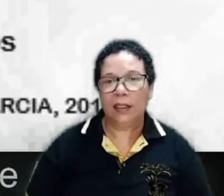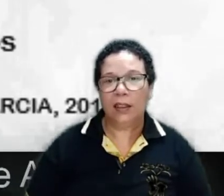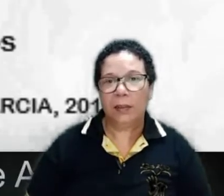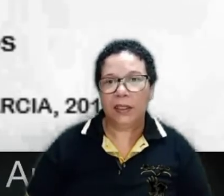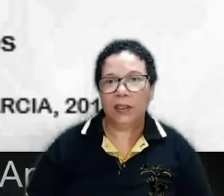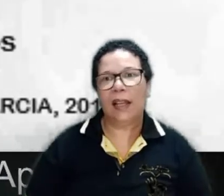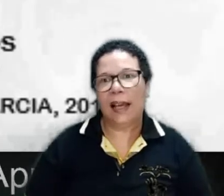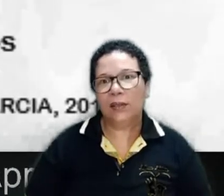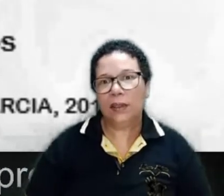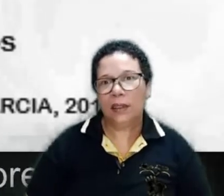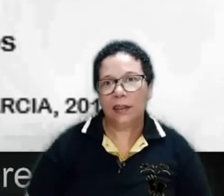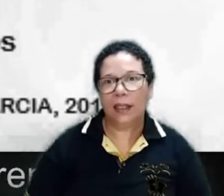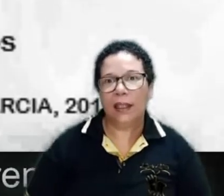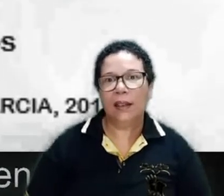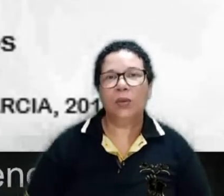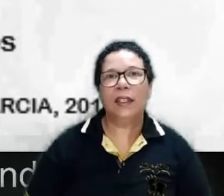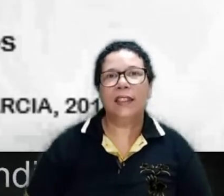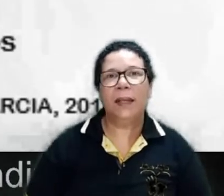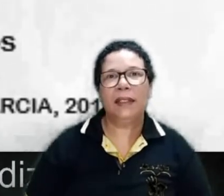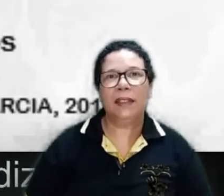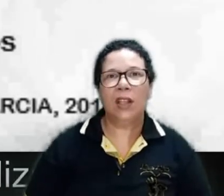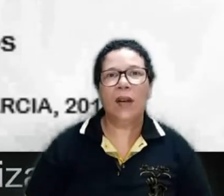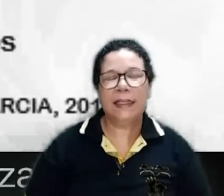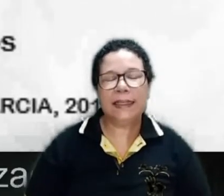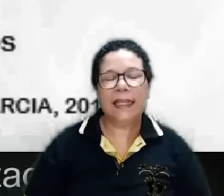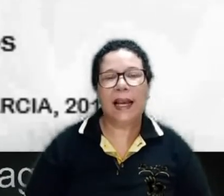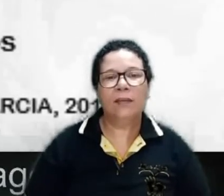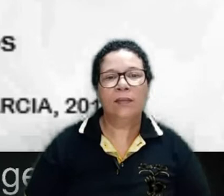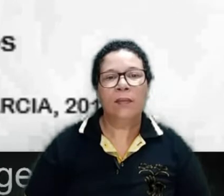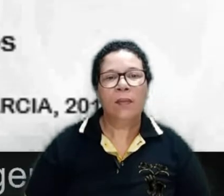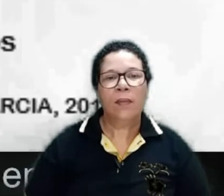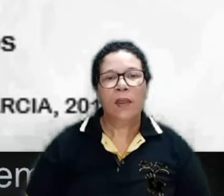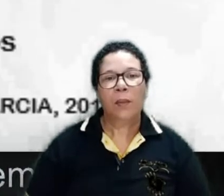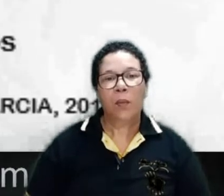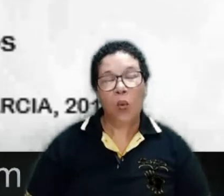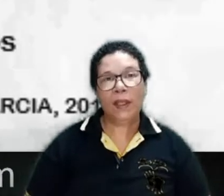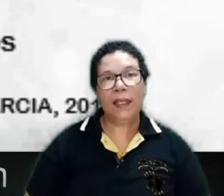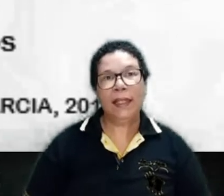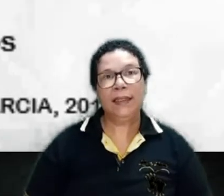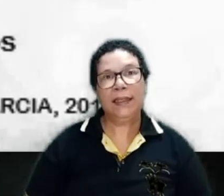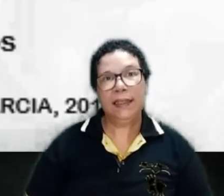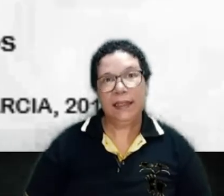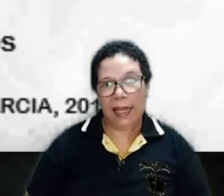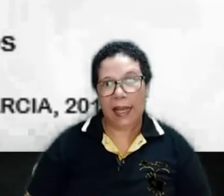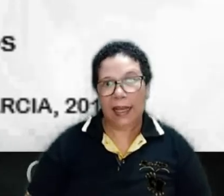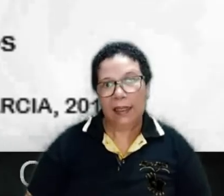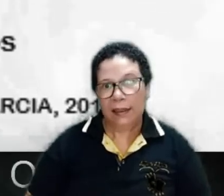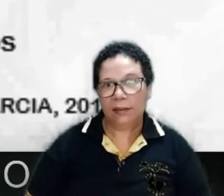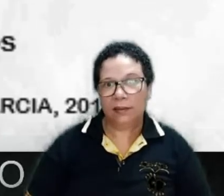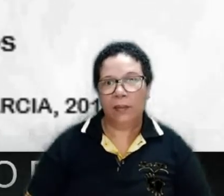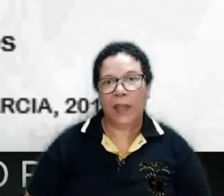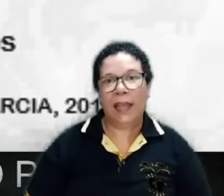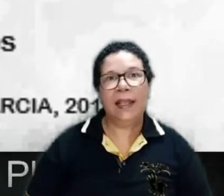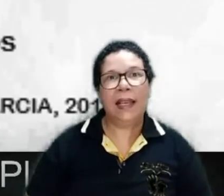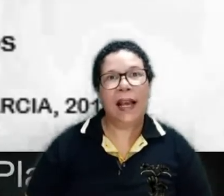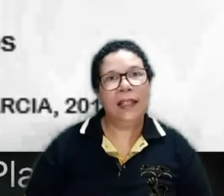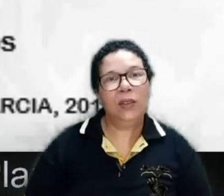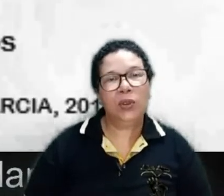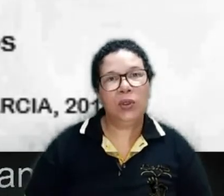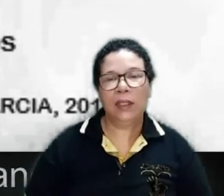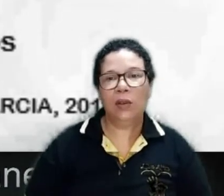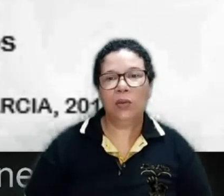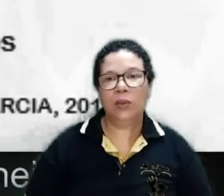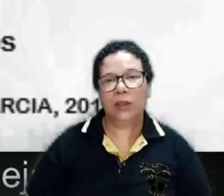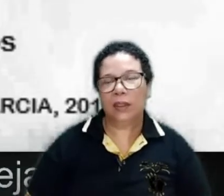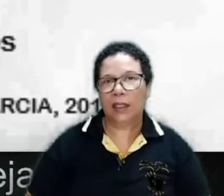ter os objetivos claros, do que se pretende alcançar. O que ensinar? Elencar aí